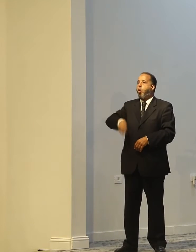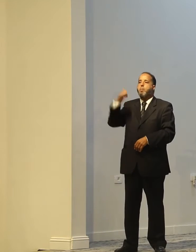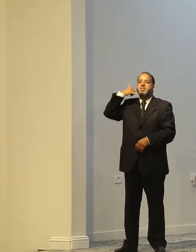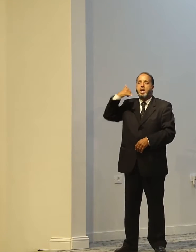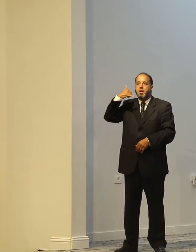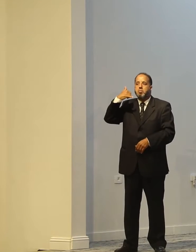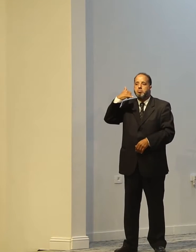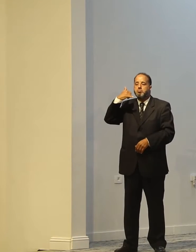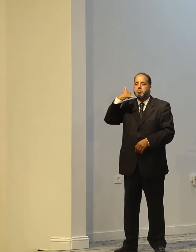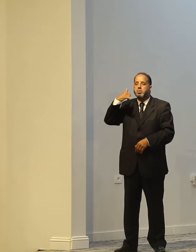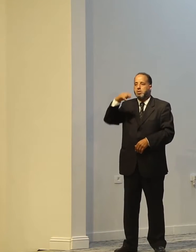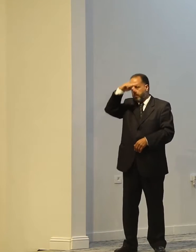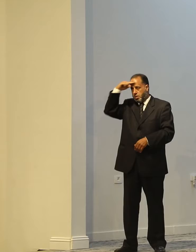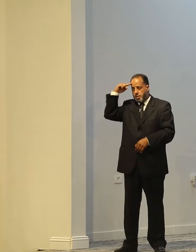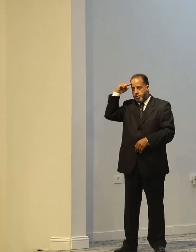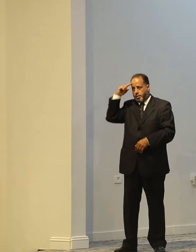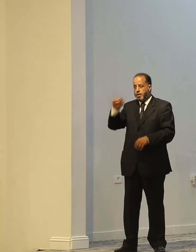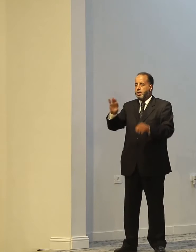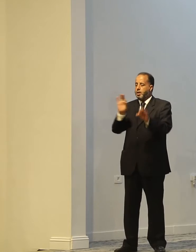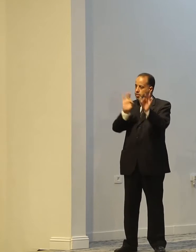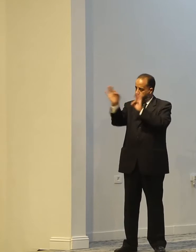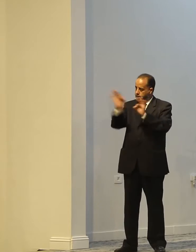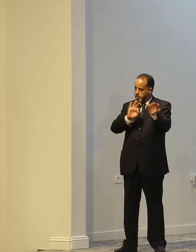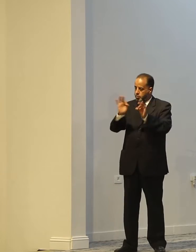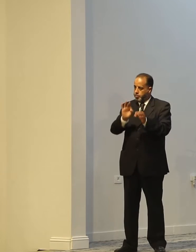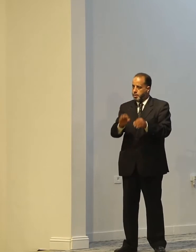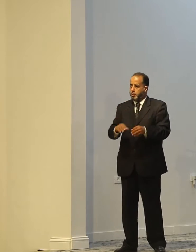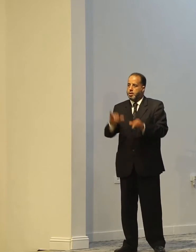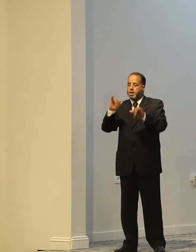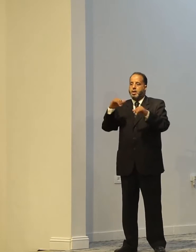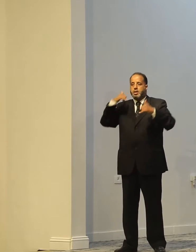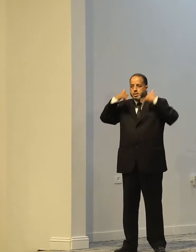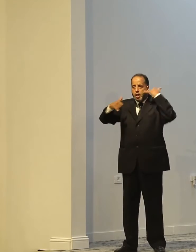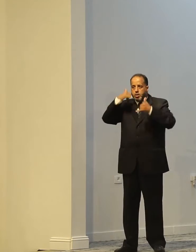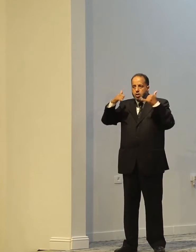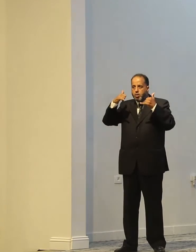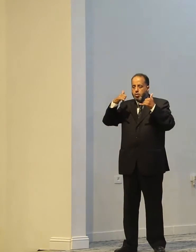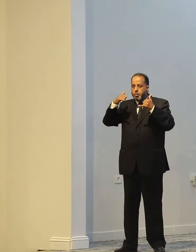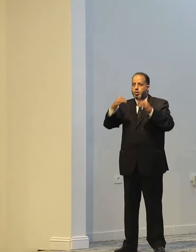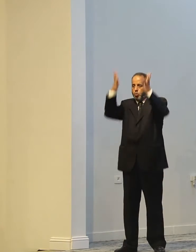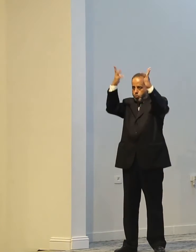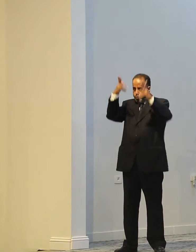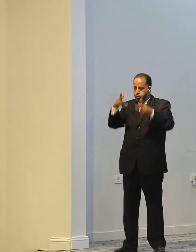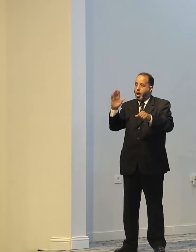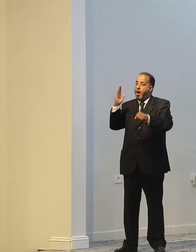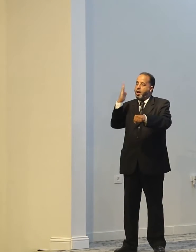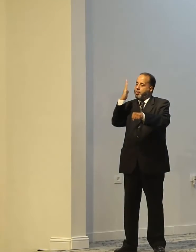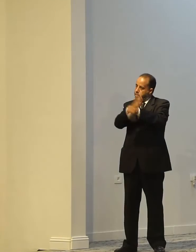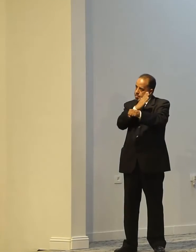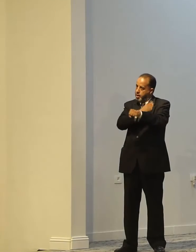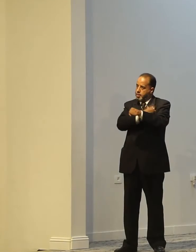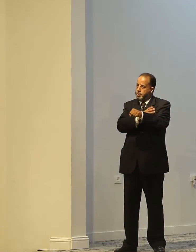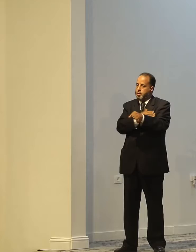الواحد، الأمر الذي شكل ضغطا على منظومة الاتصال أدى إلى عدم قدرتها